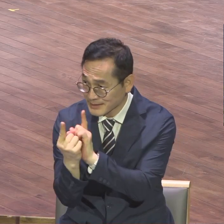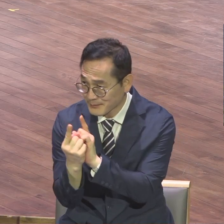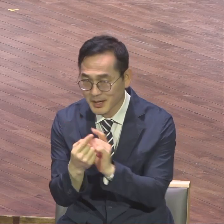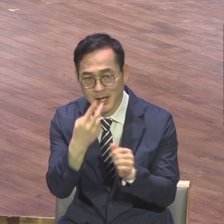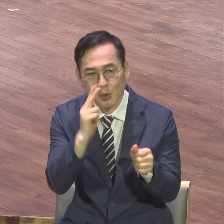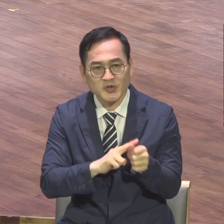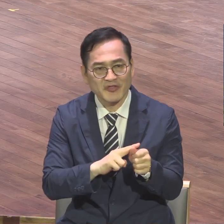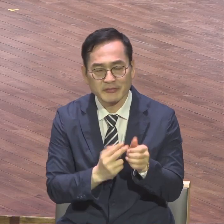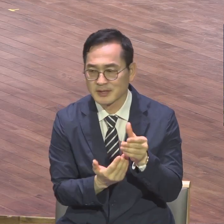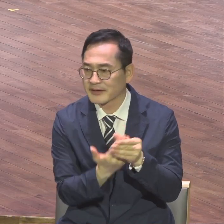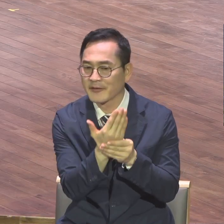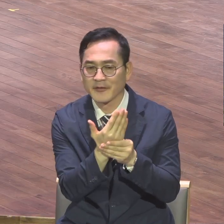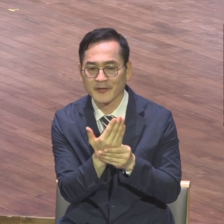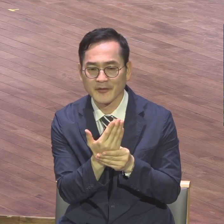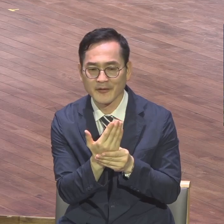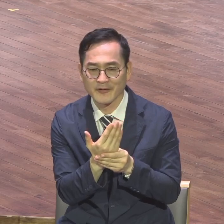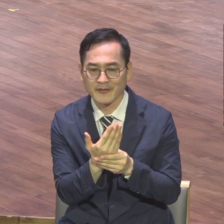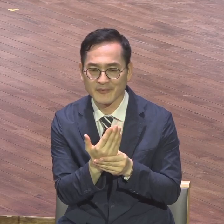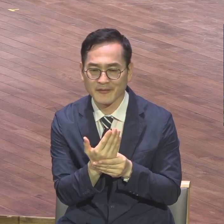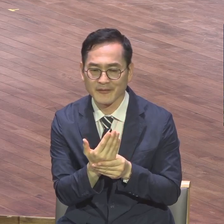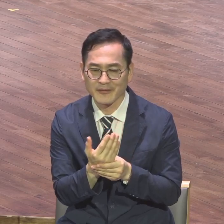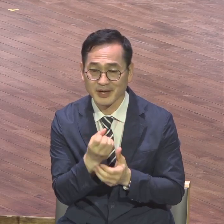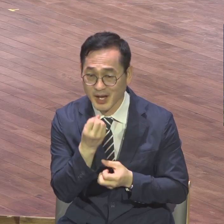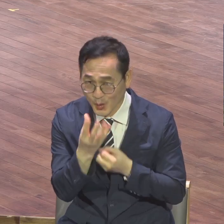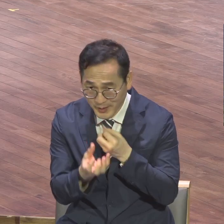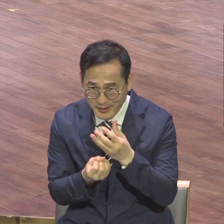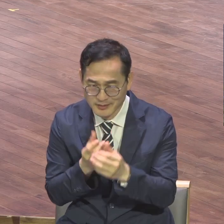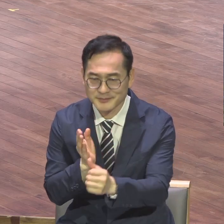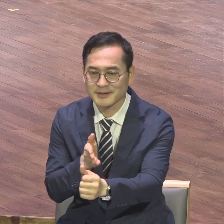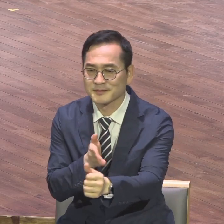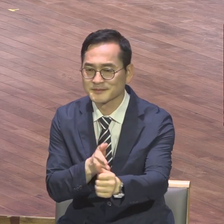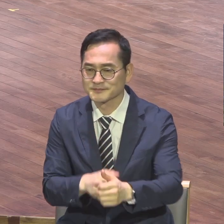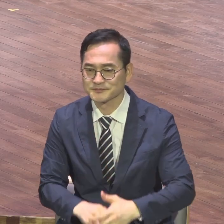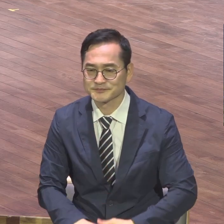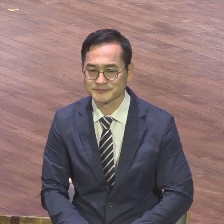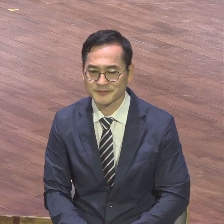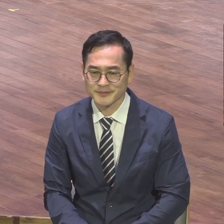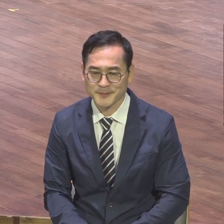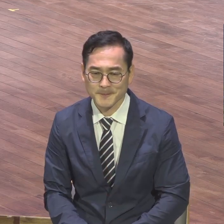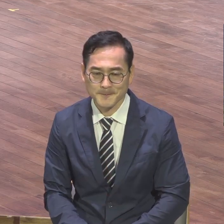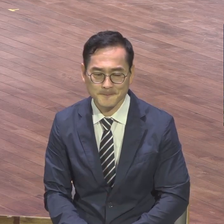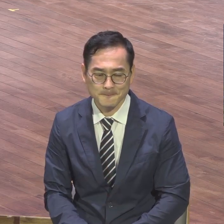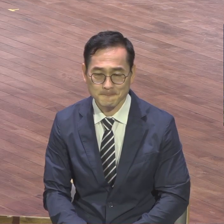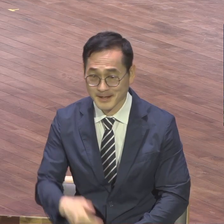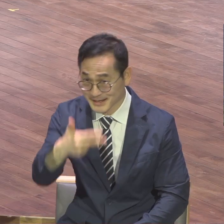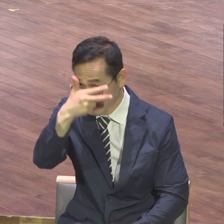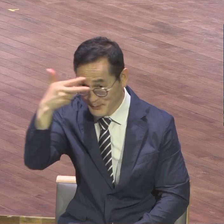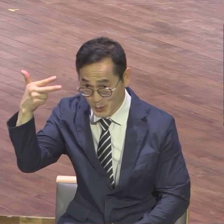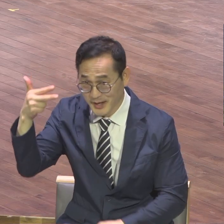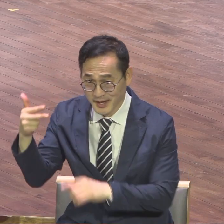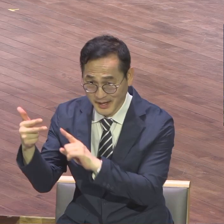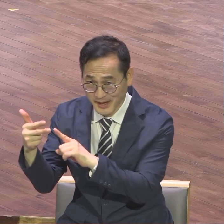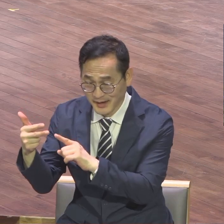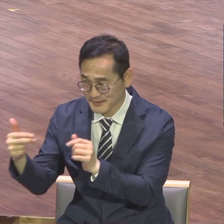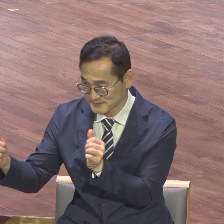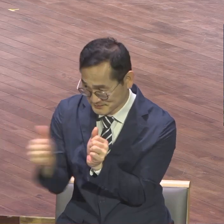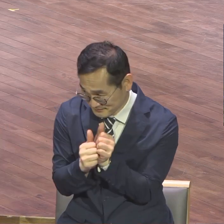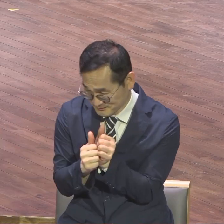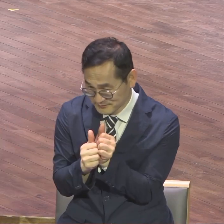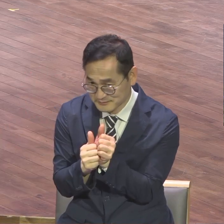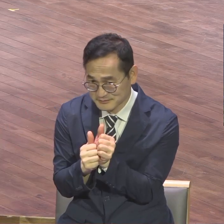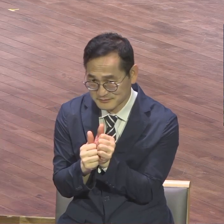느껴져. 아멘. 디모데가 이렇게 칭찬받은 삶, 영적 영향 입을 삶을 살 수 있던 바탕이